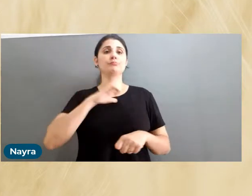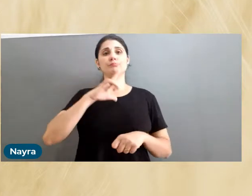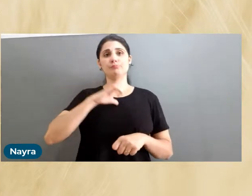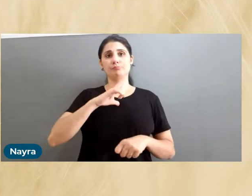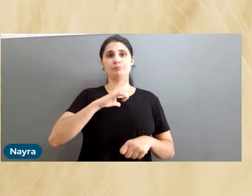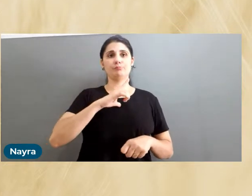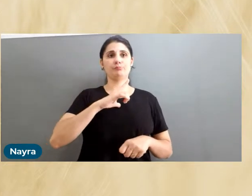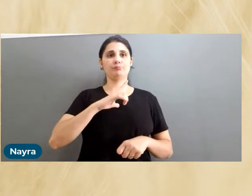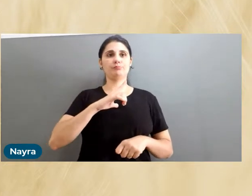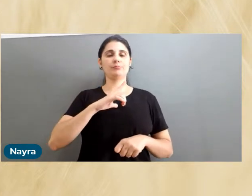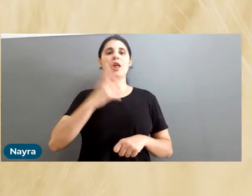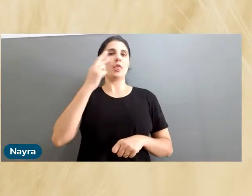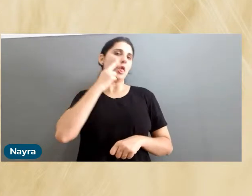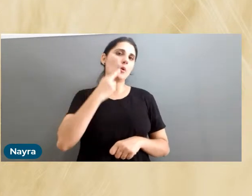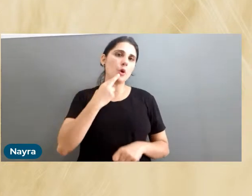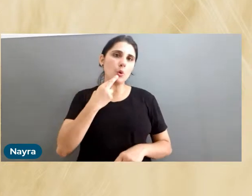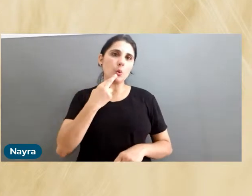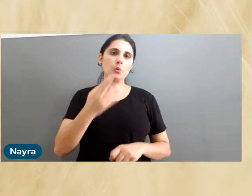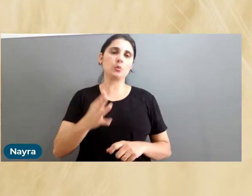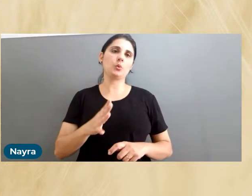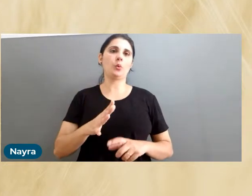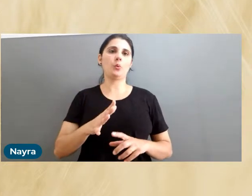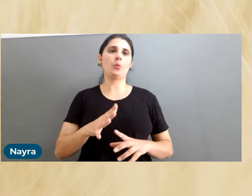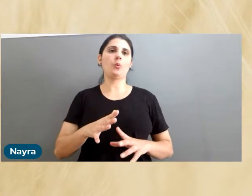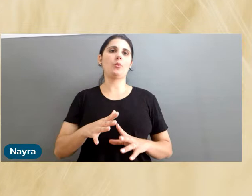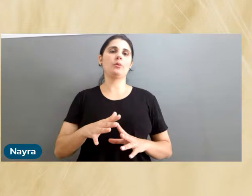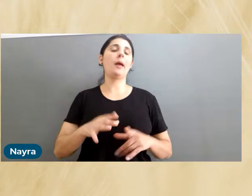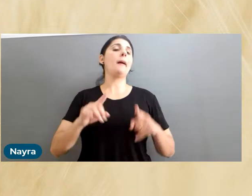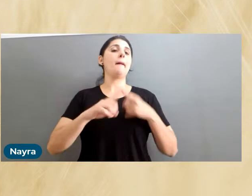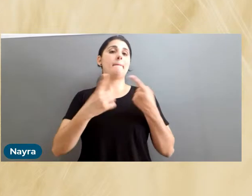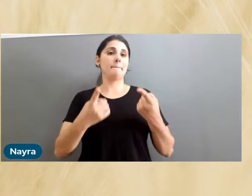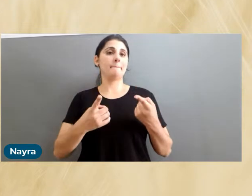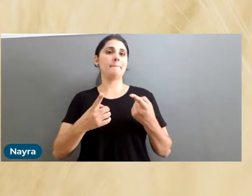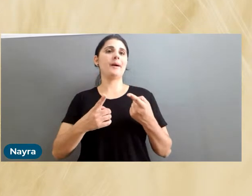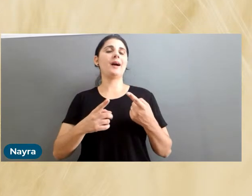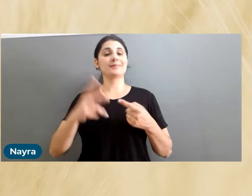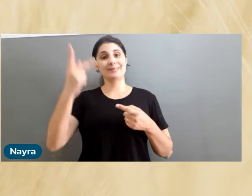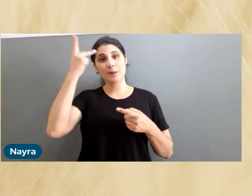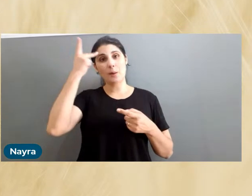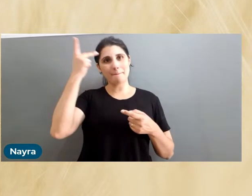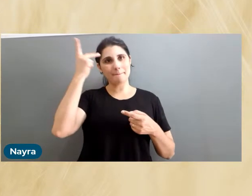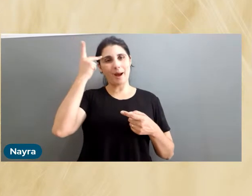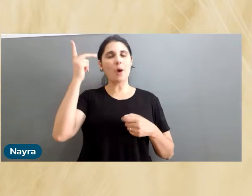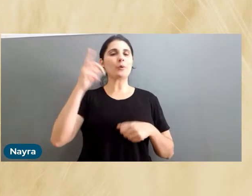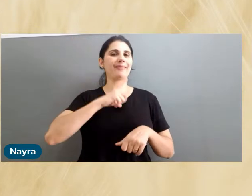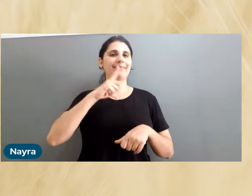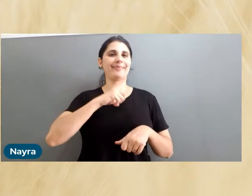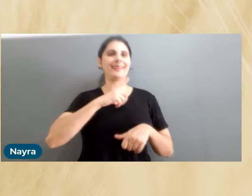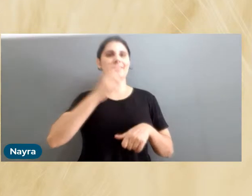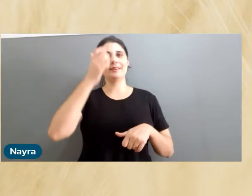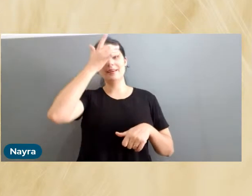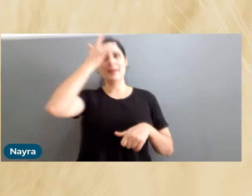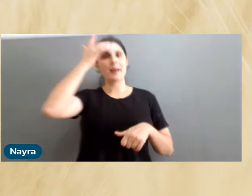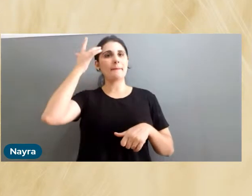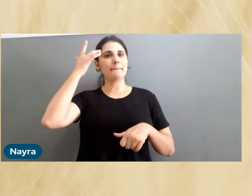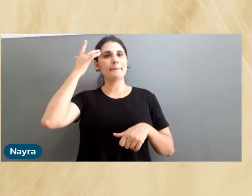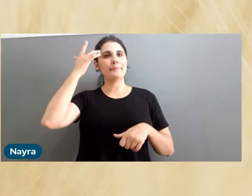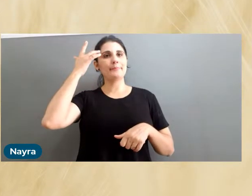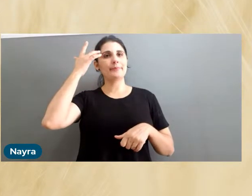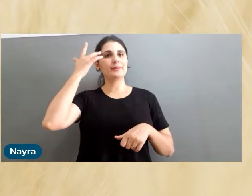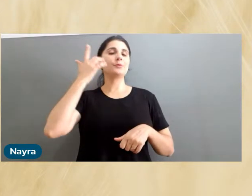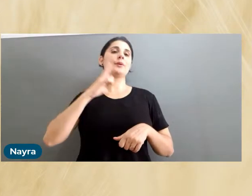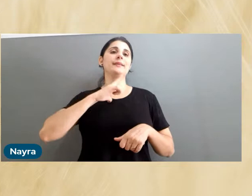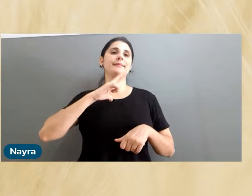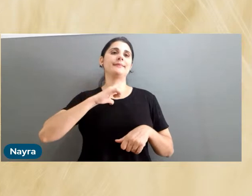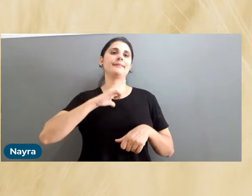em Rondônia, é meramente teórico, mas encontro muito isso aqui em São Paulo. Às vezes a pessoa ela tem a solução para os